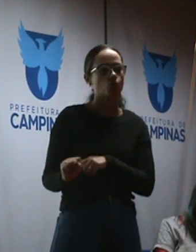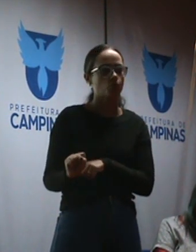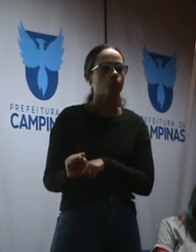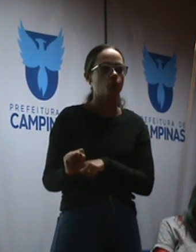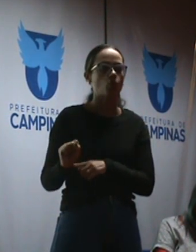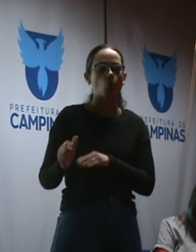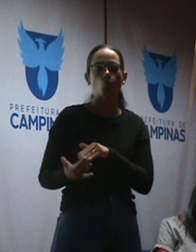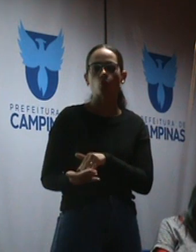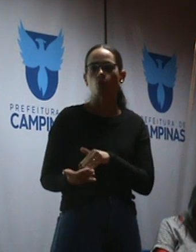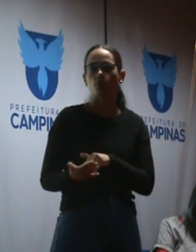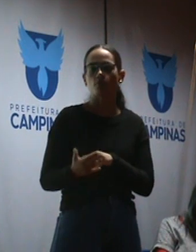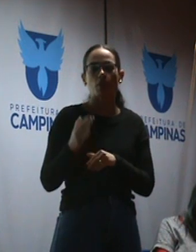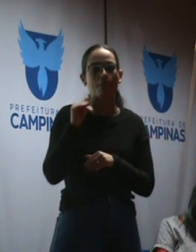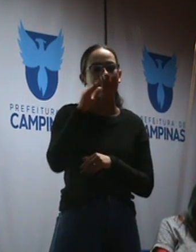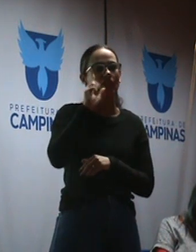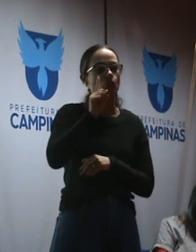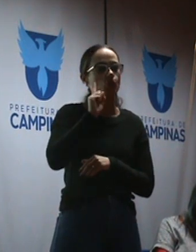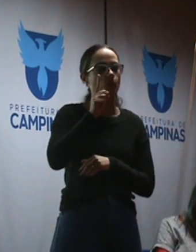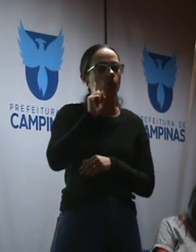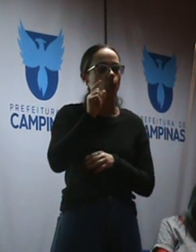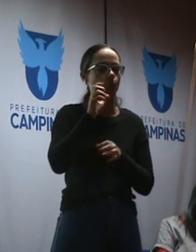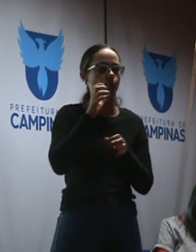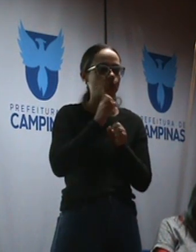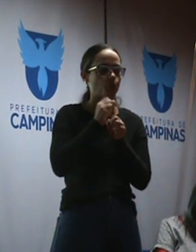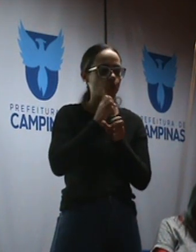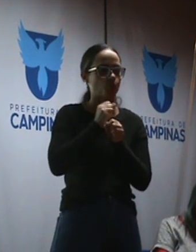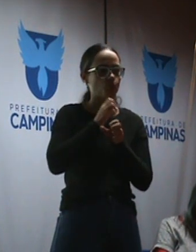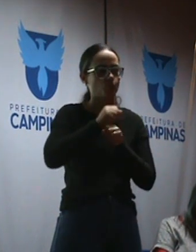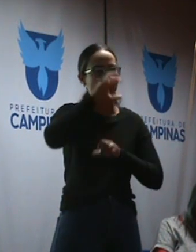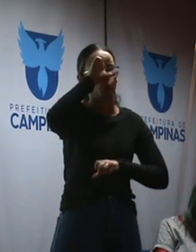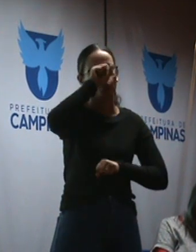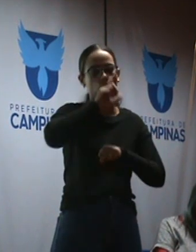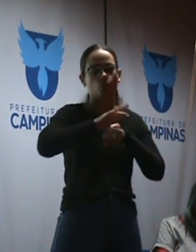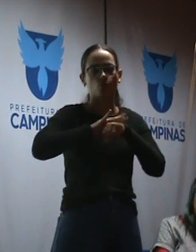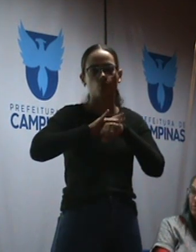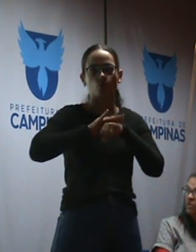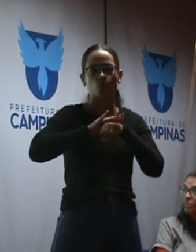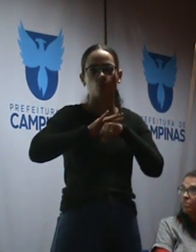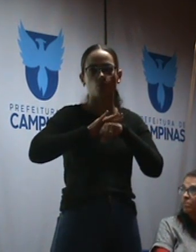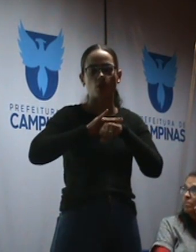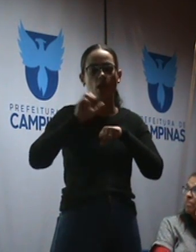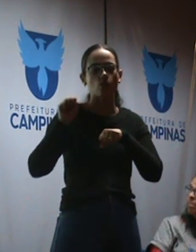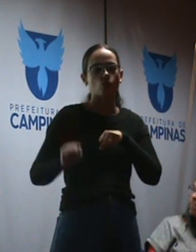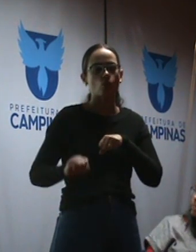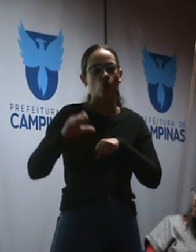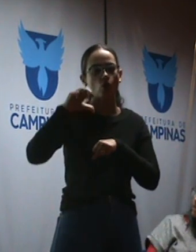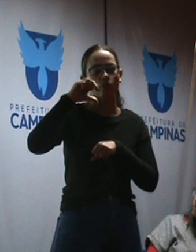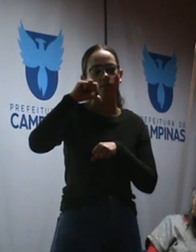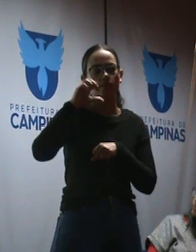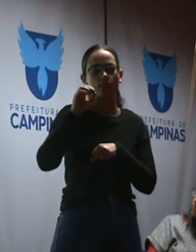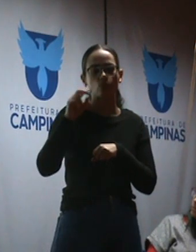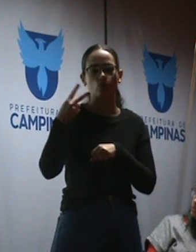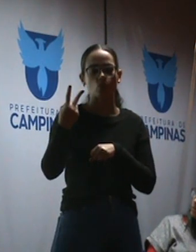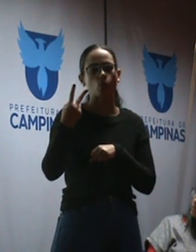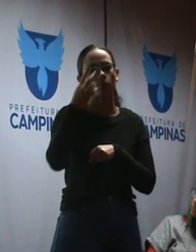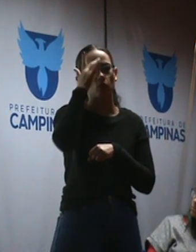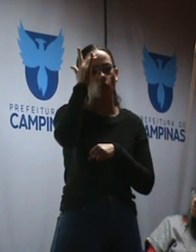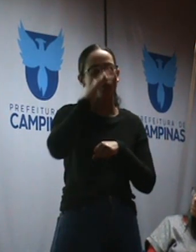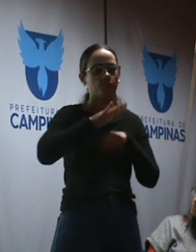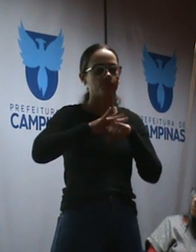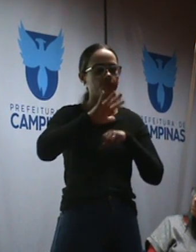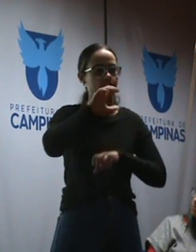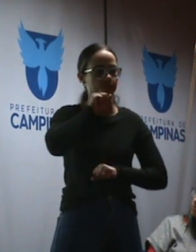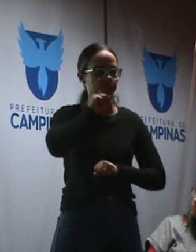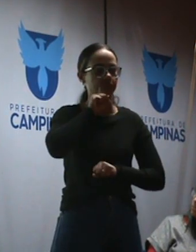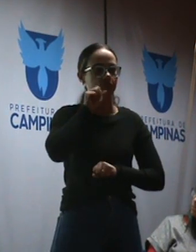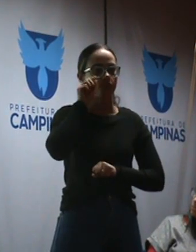Todas aqui com mais de 1.000 casos, só a sul que tem 902 casos este ano confirmados.